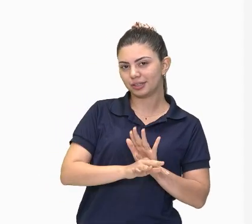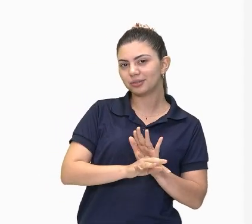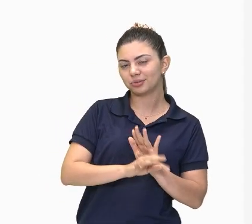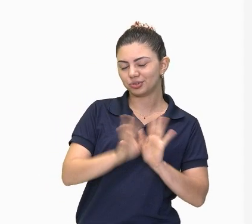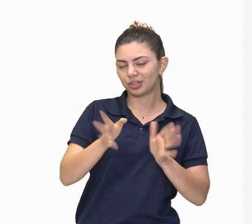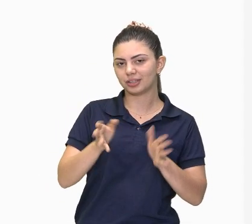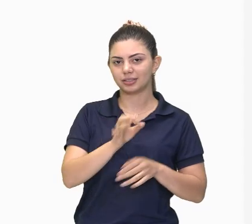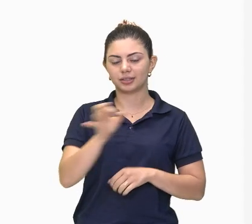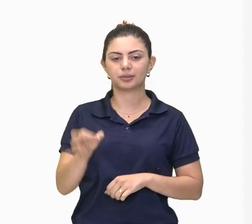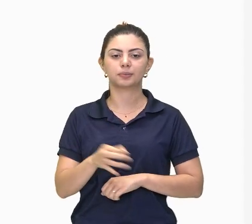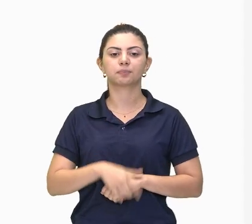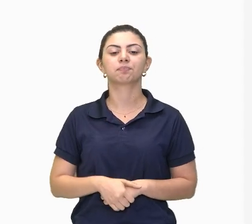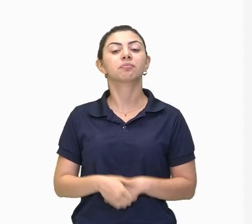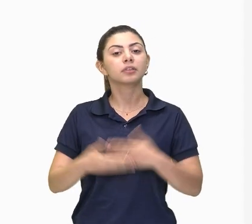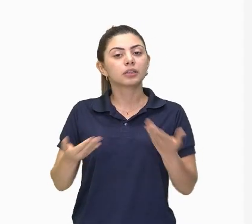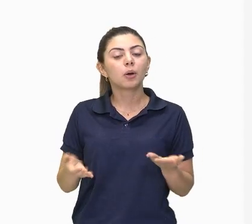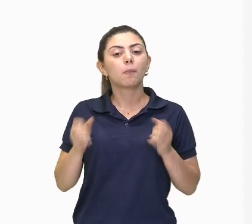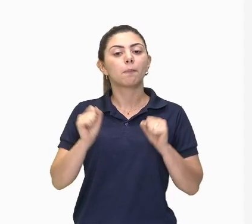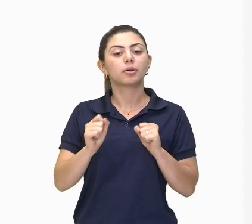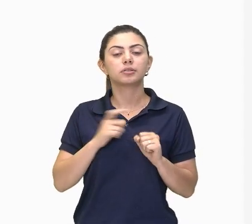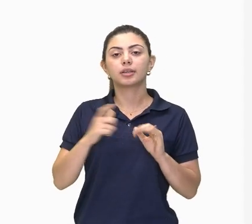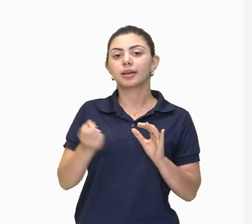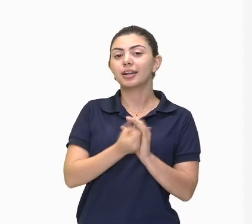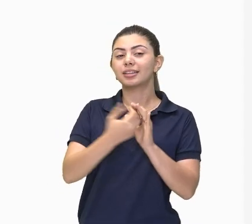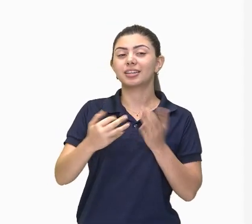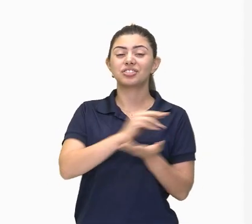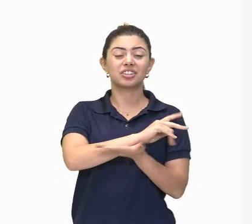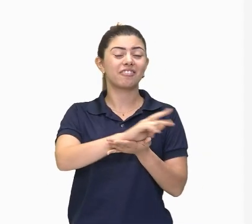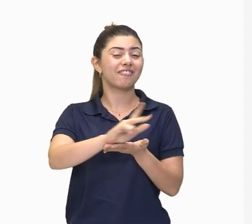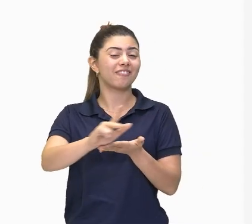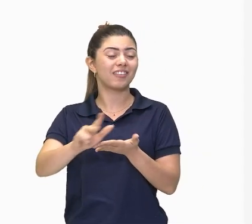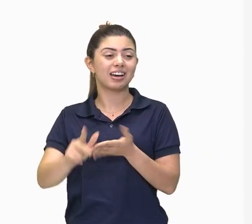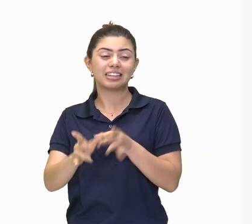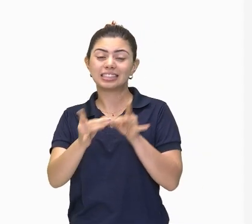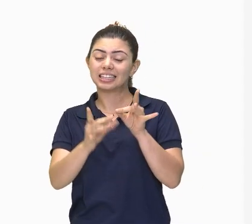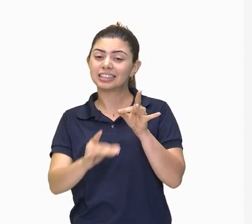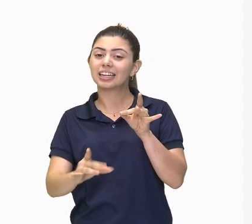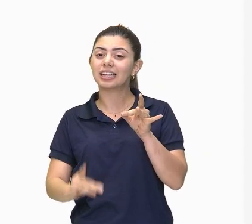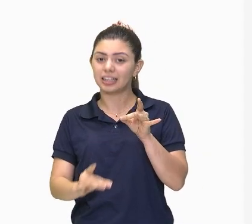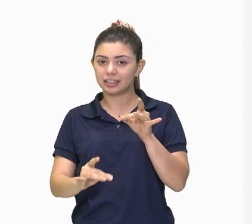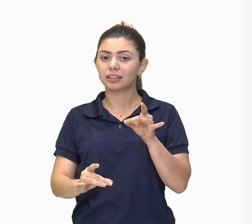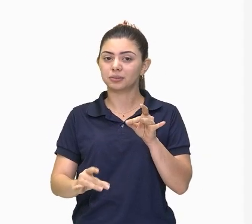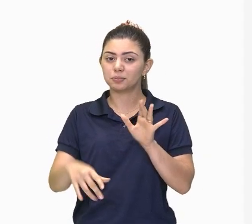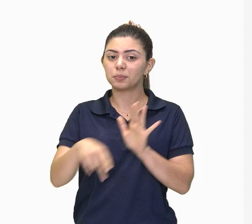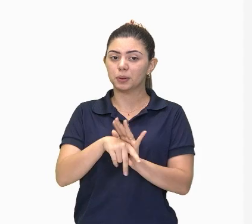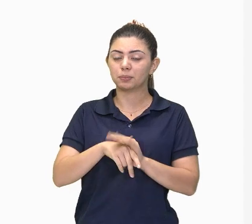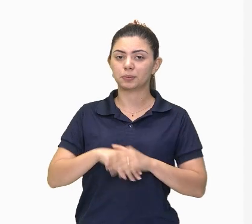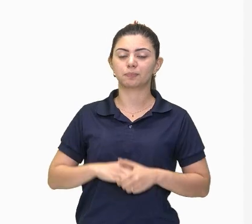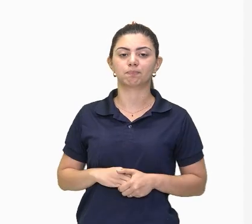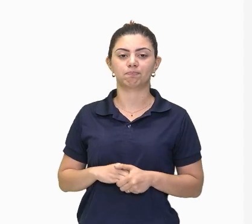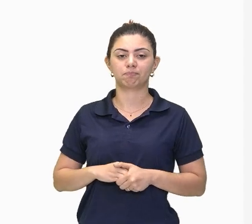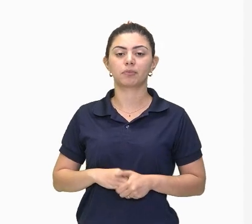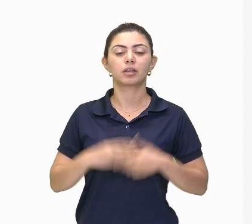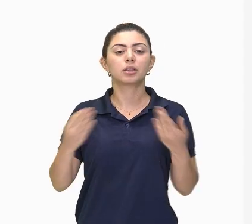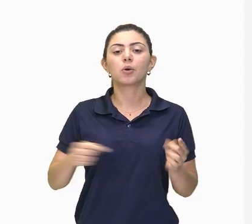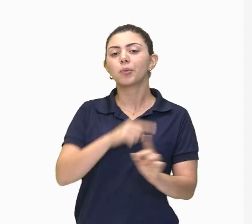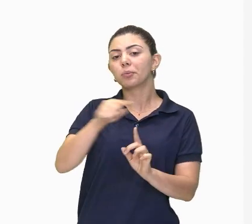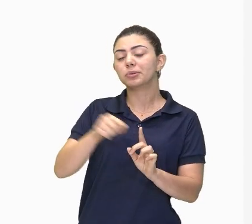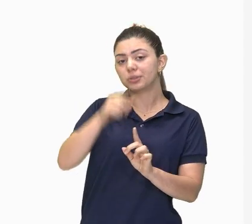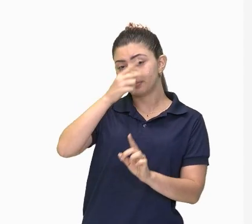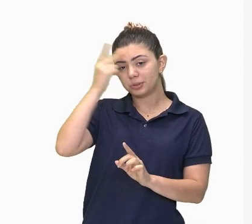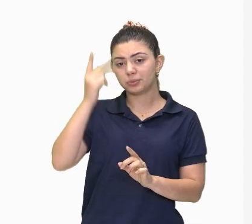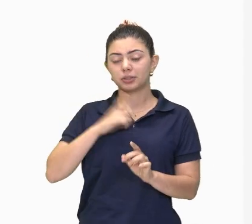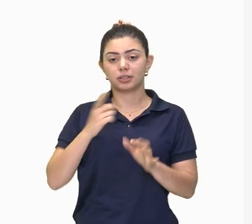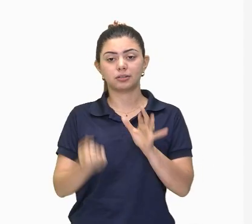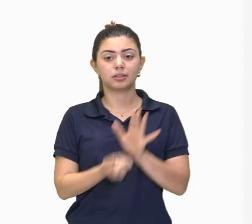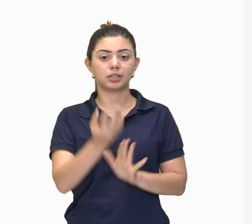escrita. Pode incluir as características mais gerais e as mais específicas. O objetivo de quem produz